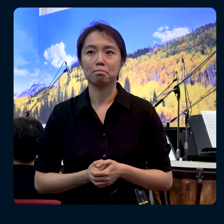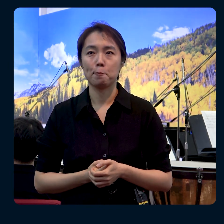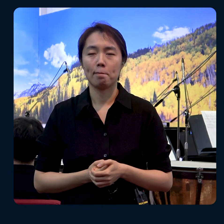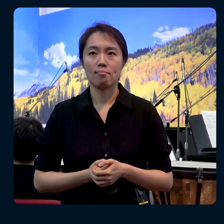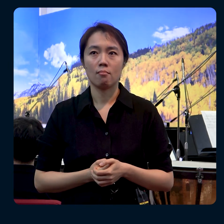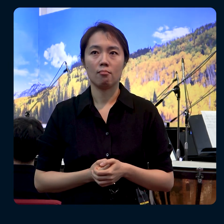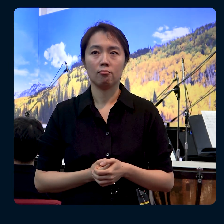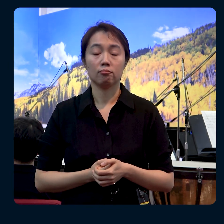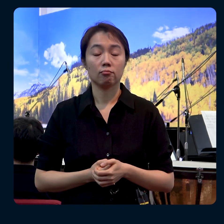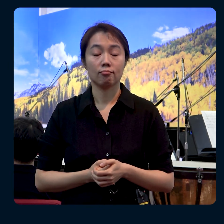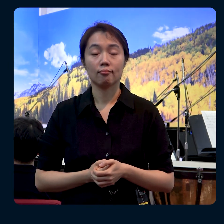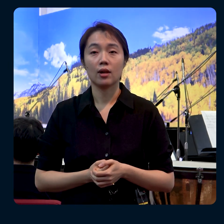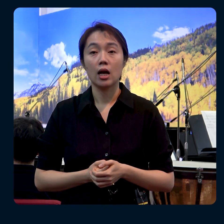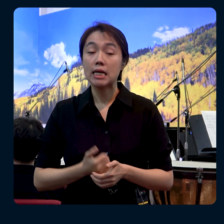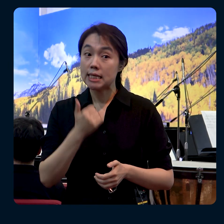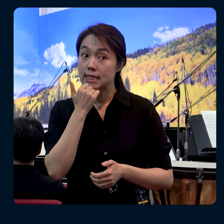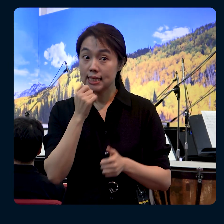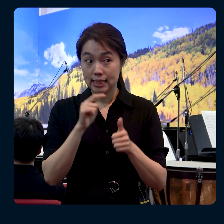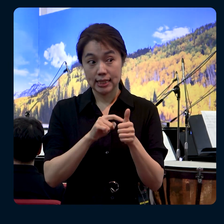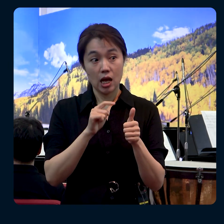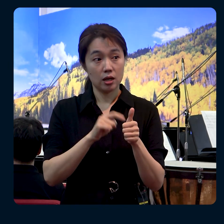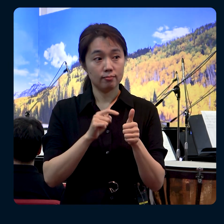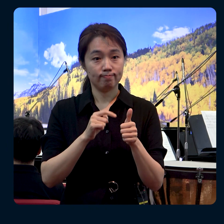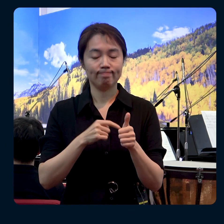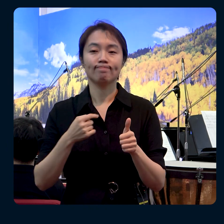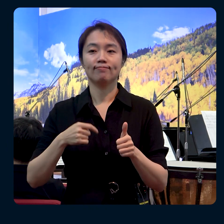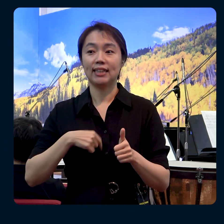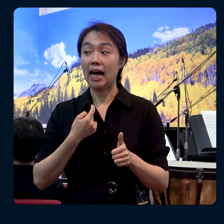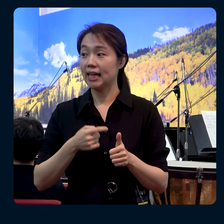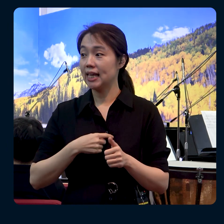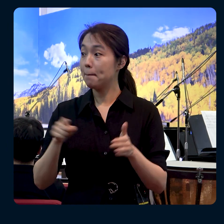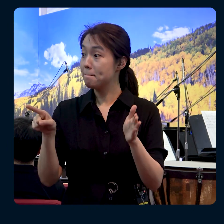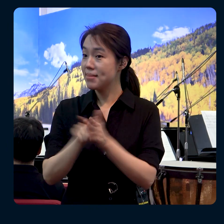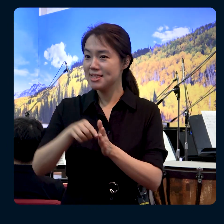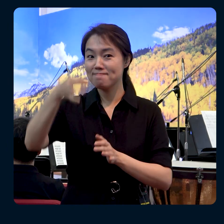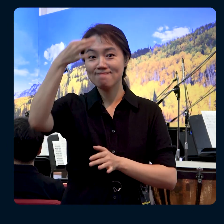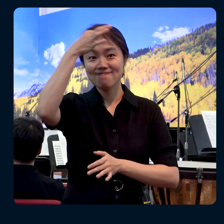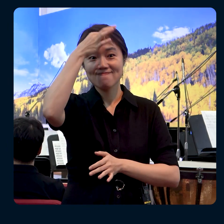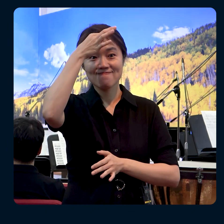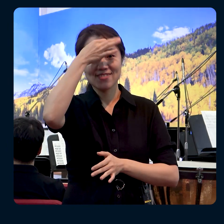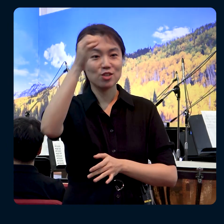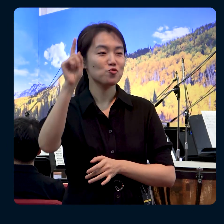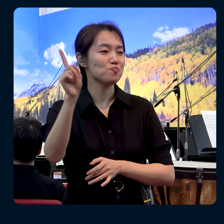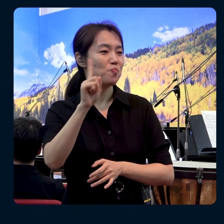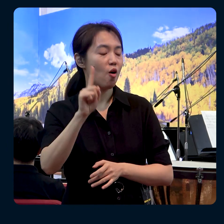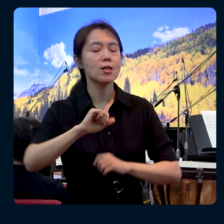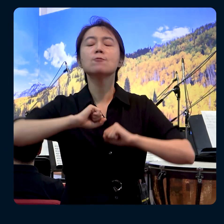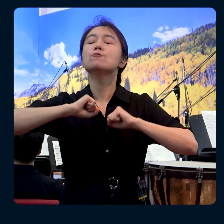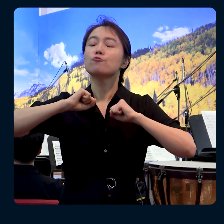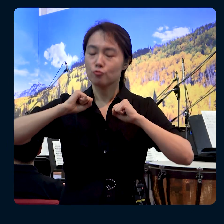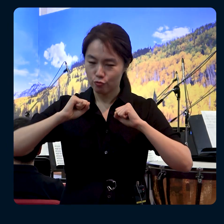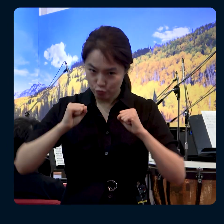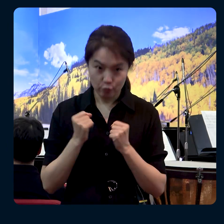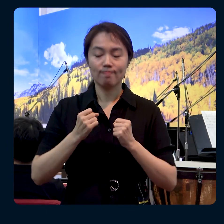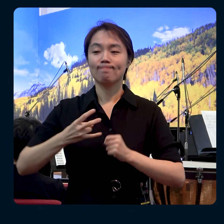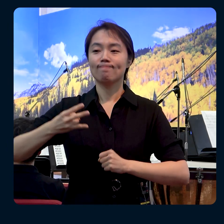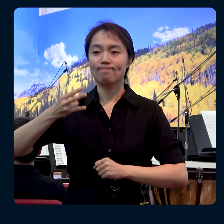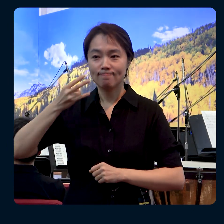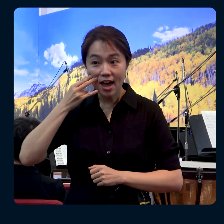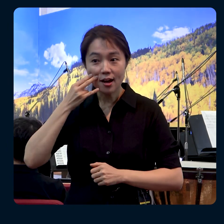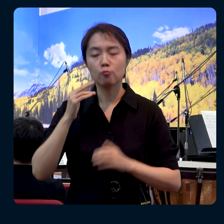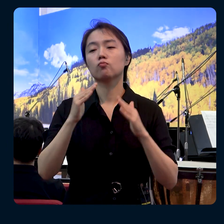그런데 이삭은 그의 신앙의 장기인 순종을 발휘해서 브엘세바로